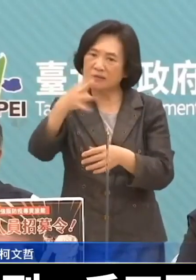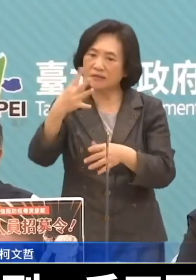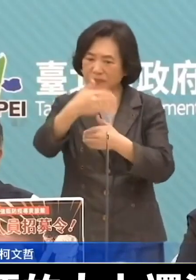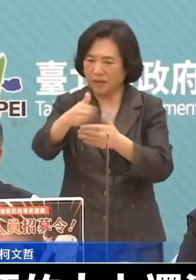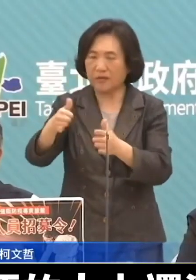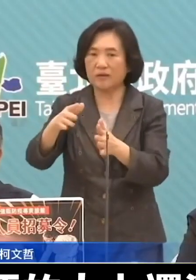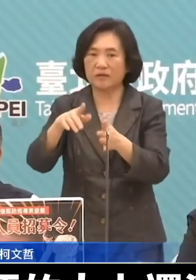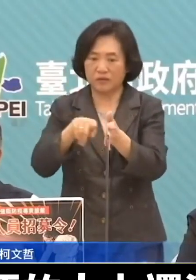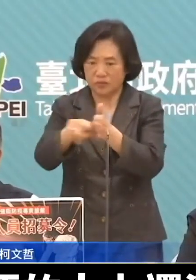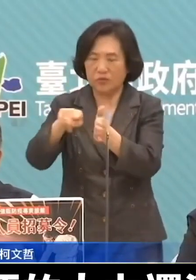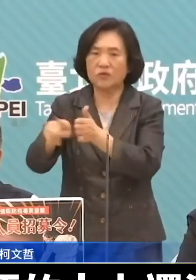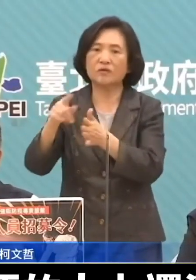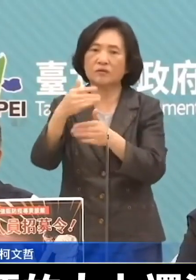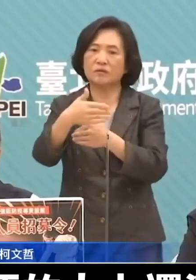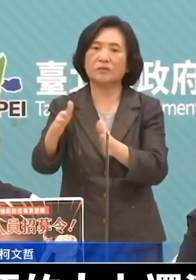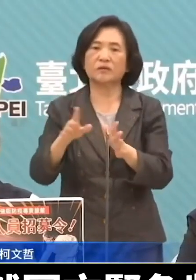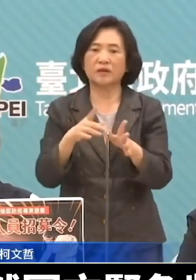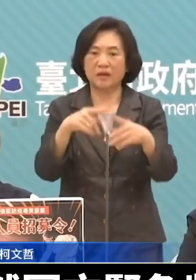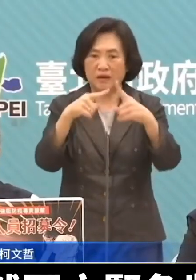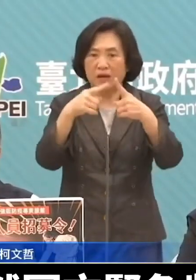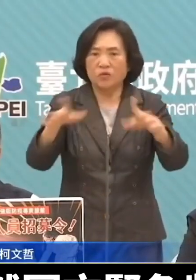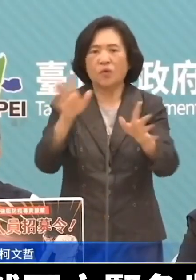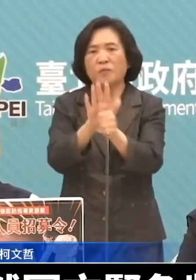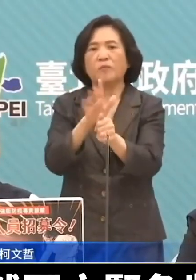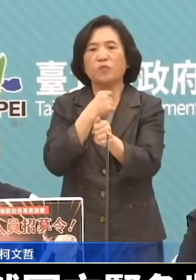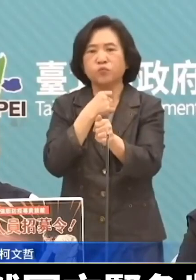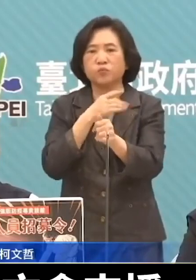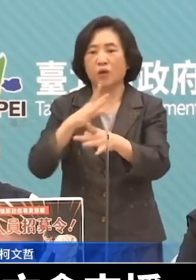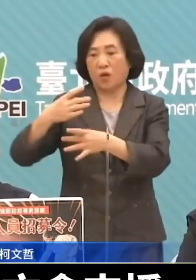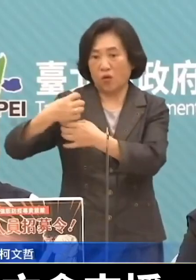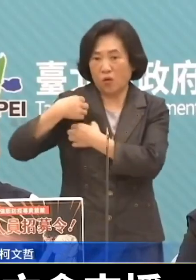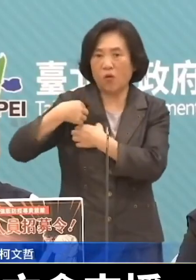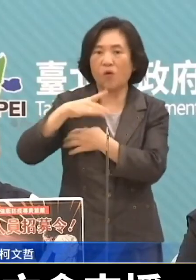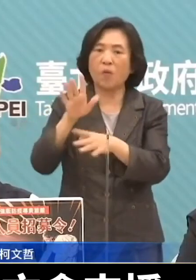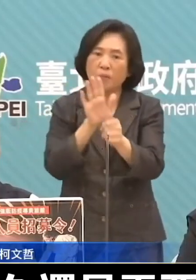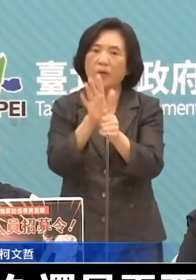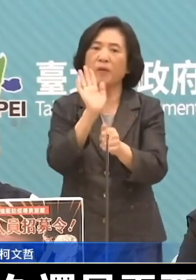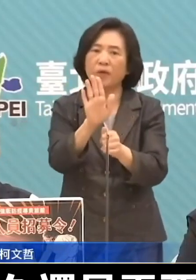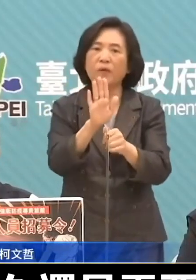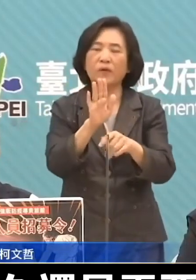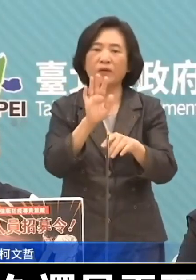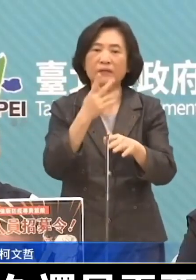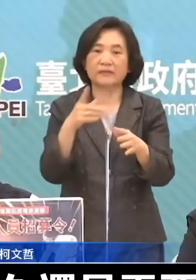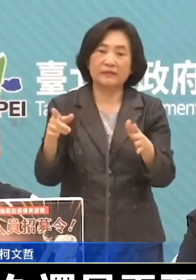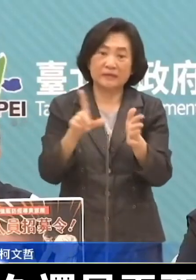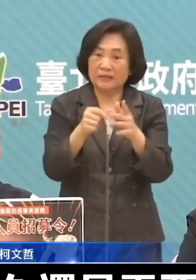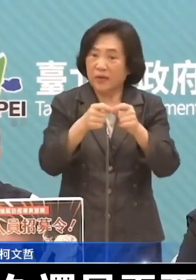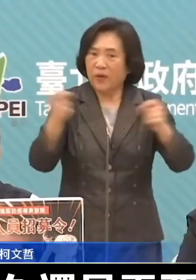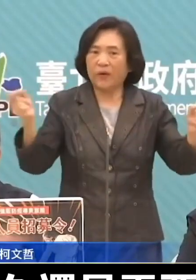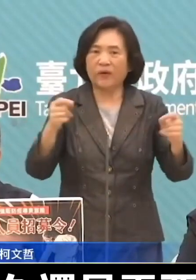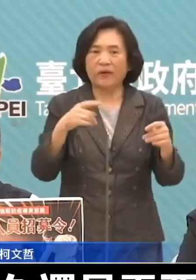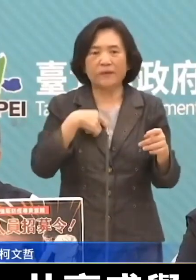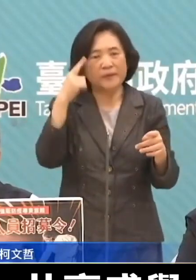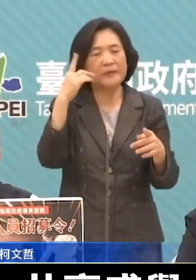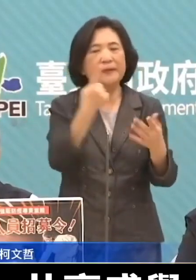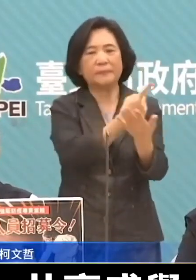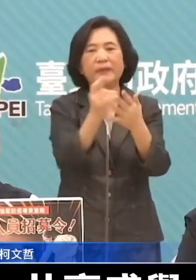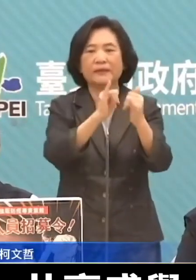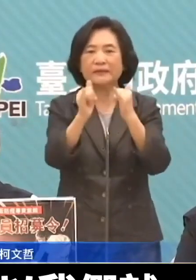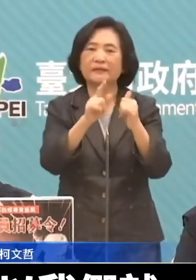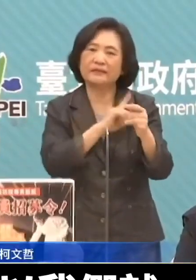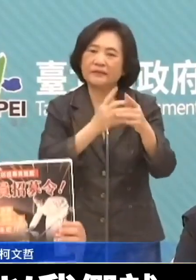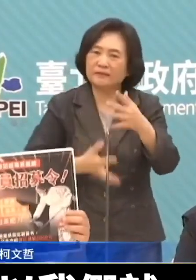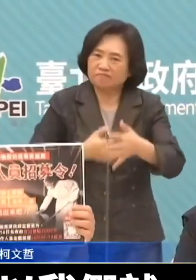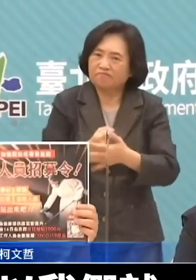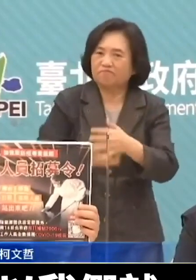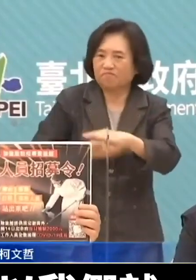右，所以要的人力还蛮多的。那当然，军方紧急状况，军方会支援一些，但是长久还是需要大家来共襄盛举。